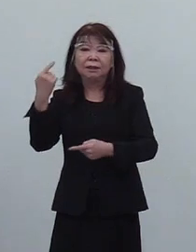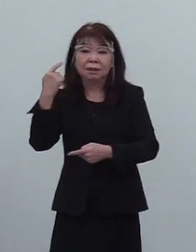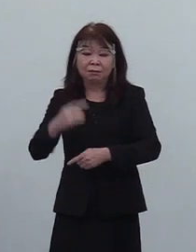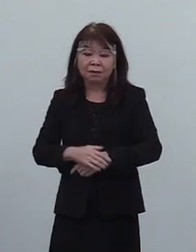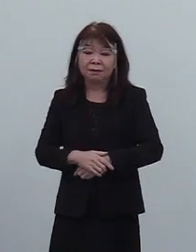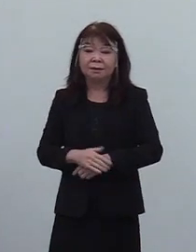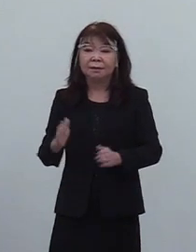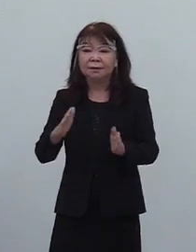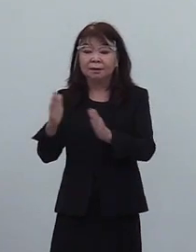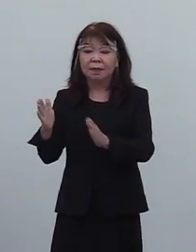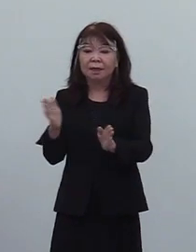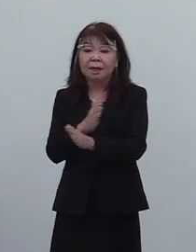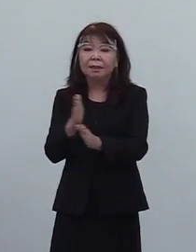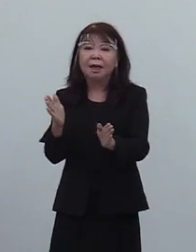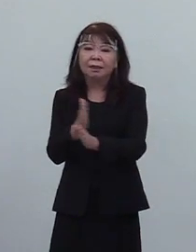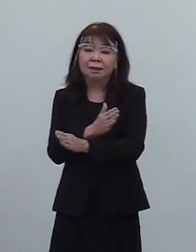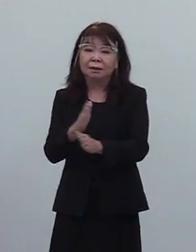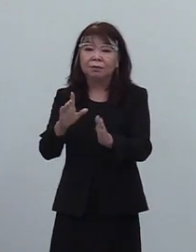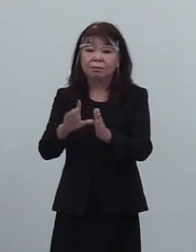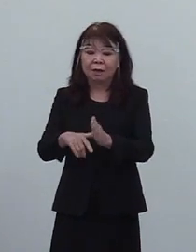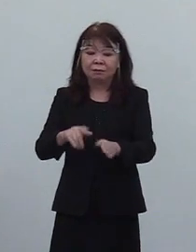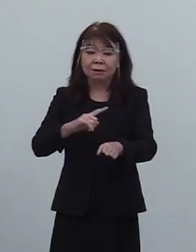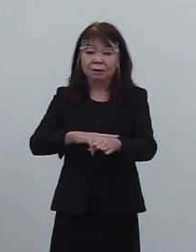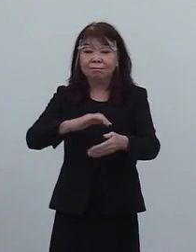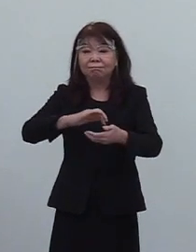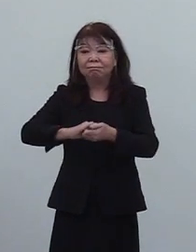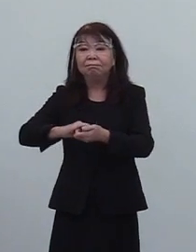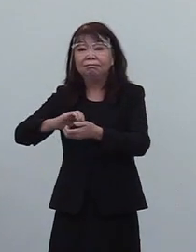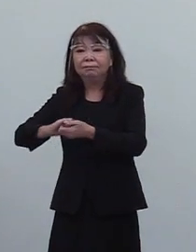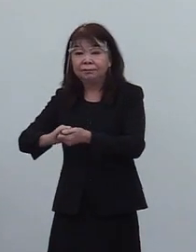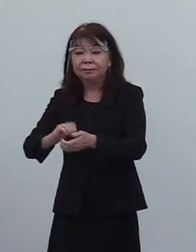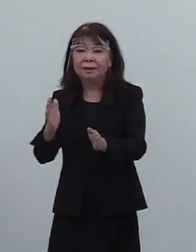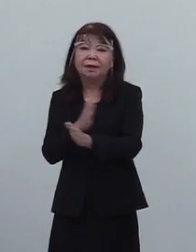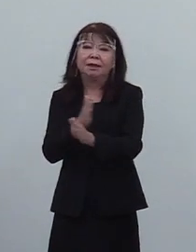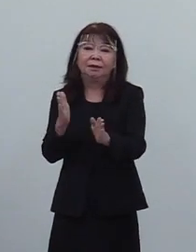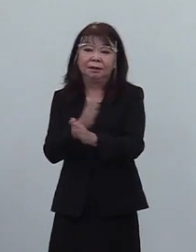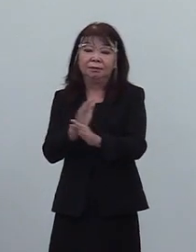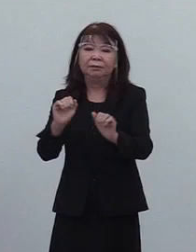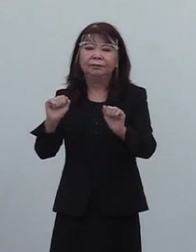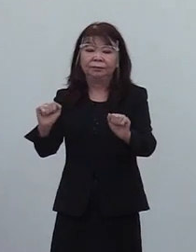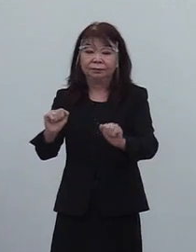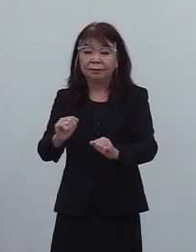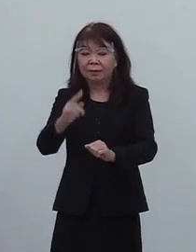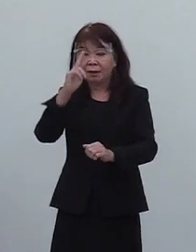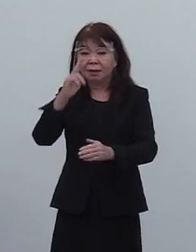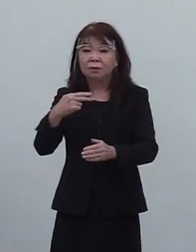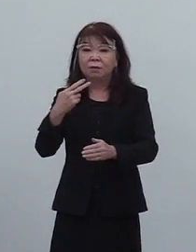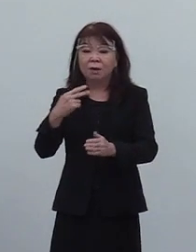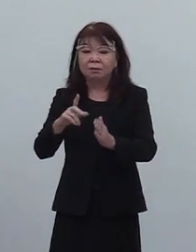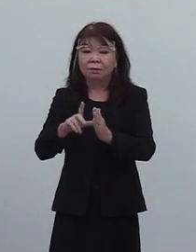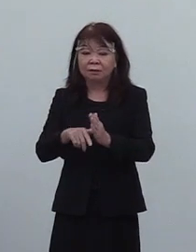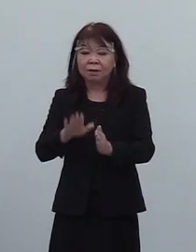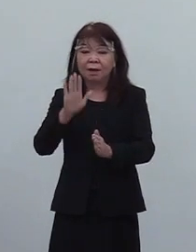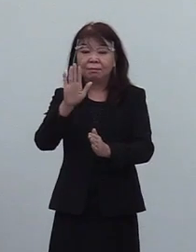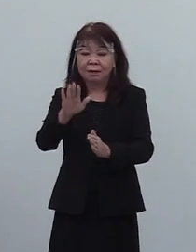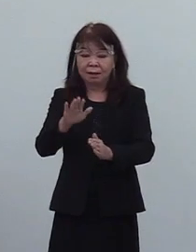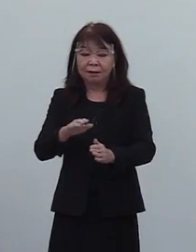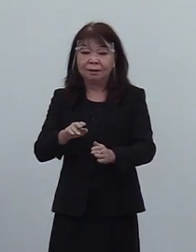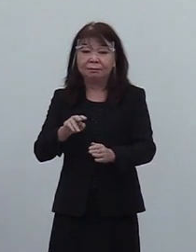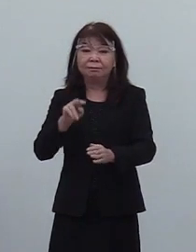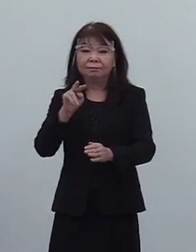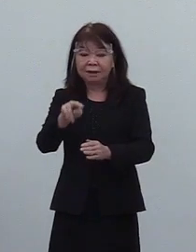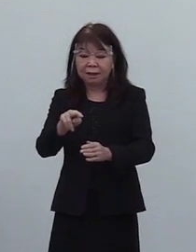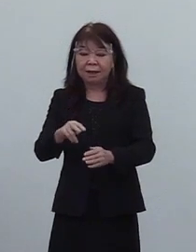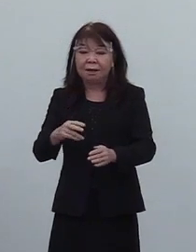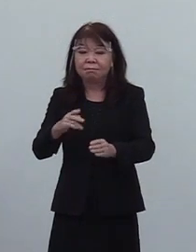係でございますが、定期的に換気を実施しておられます。昼食は前向きで黙食を